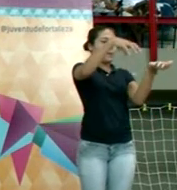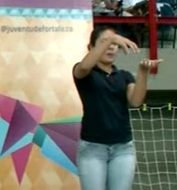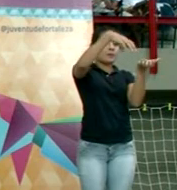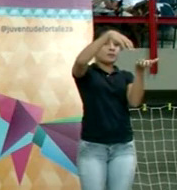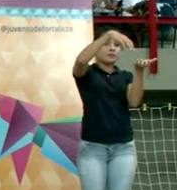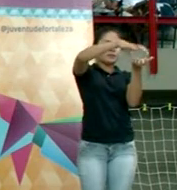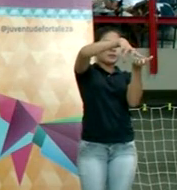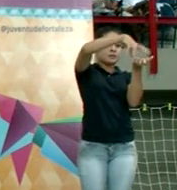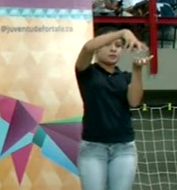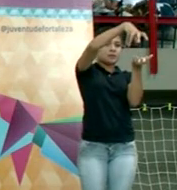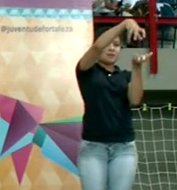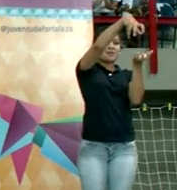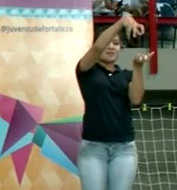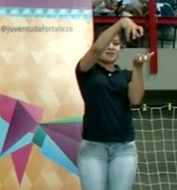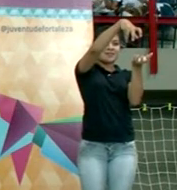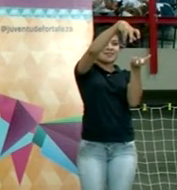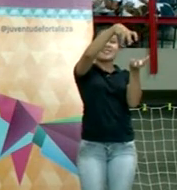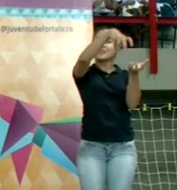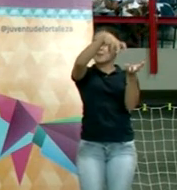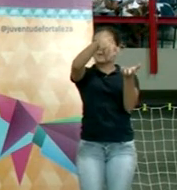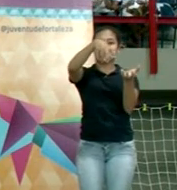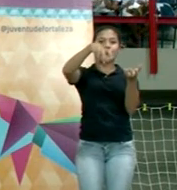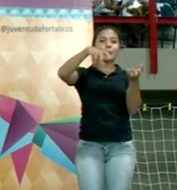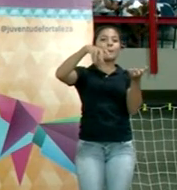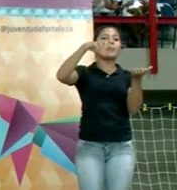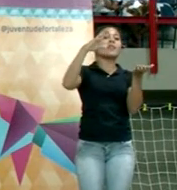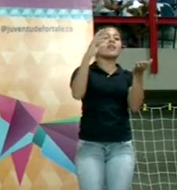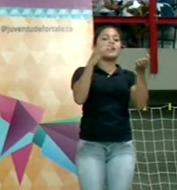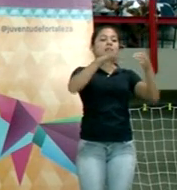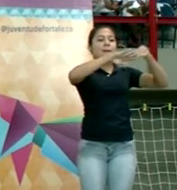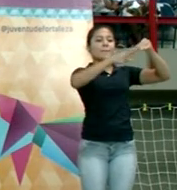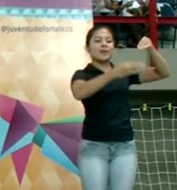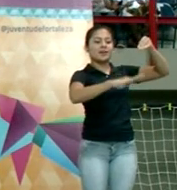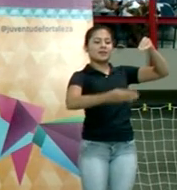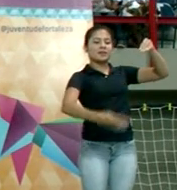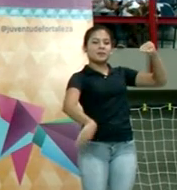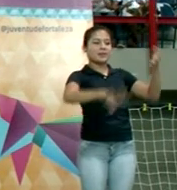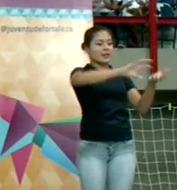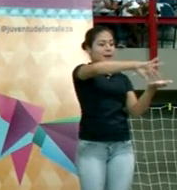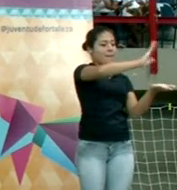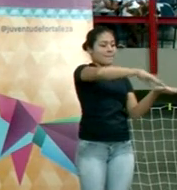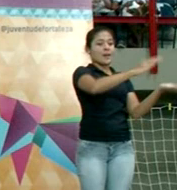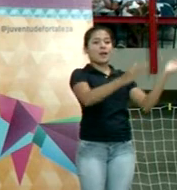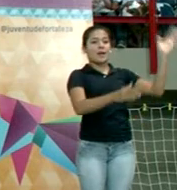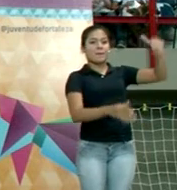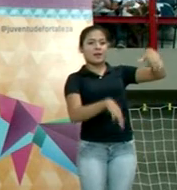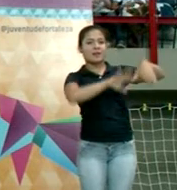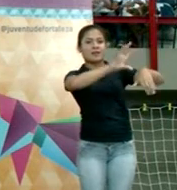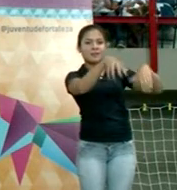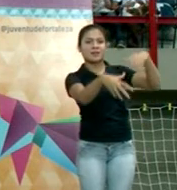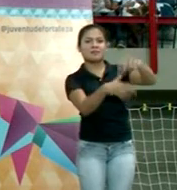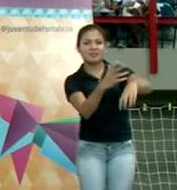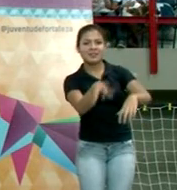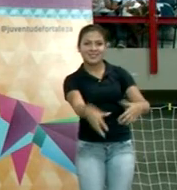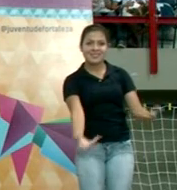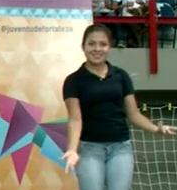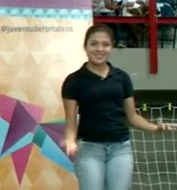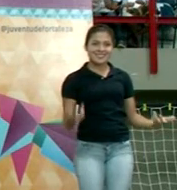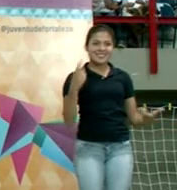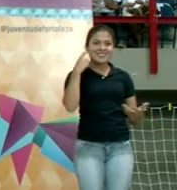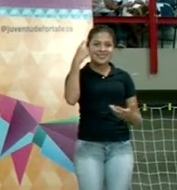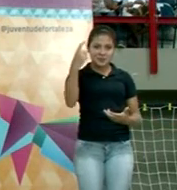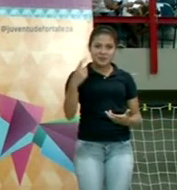da escada, aí dava uma pancadinha nela e ela ia descendo, descendo, descendo. Aquela visão que você tem é de ondas propagando na mola,